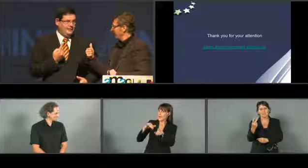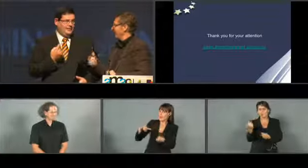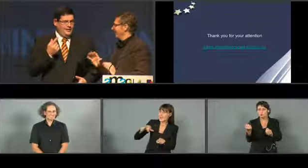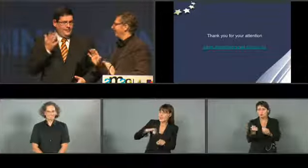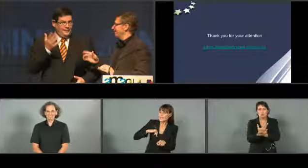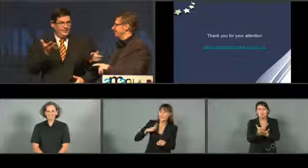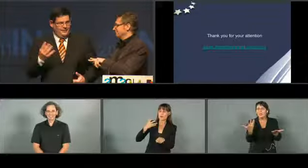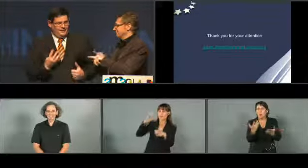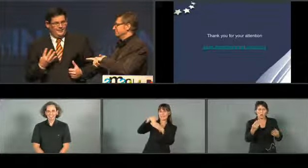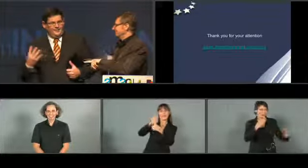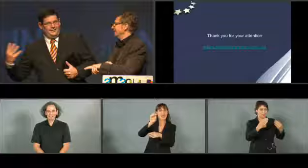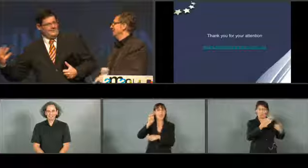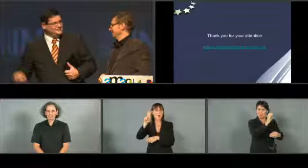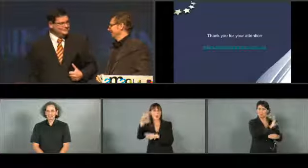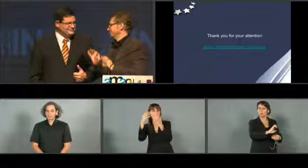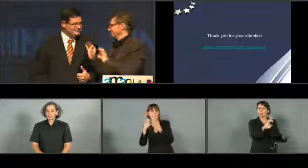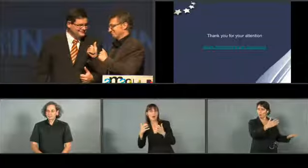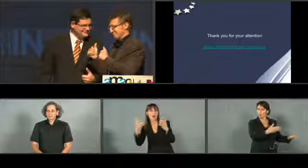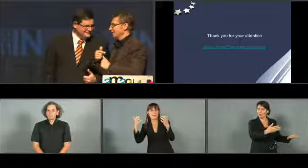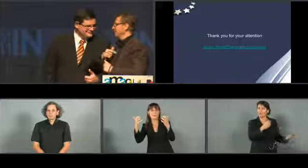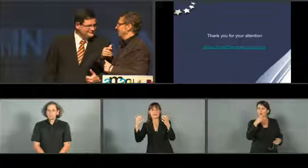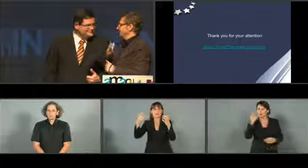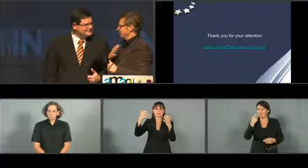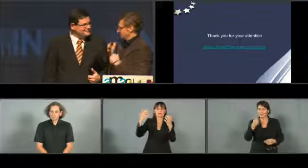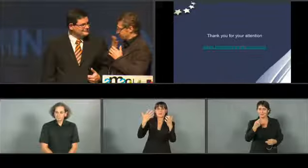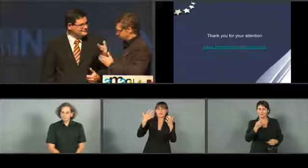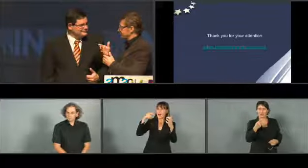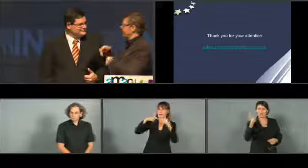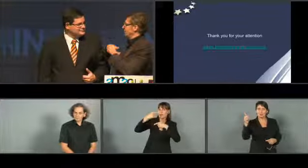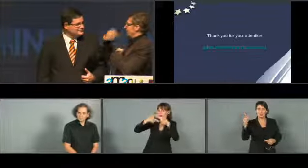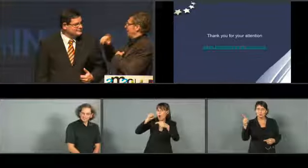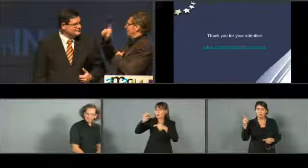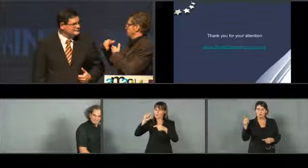de l'influence que tu peux avoir toi en tant que personne sourde. Merci beaucoup.